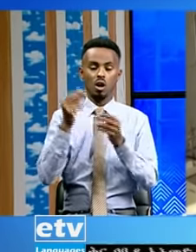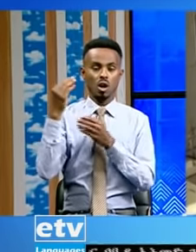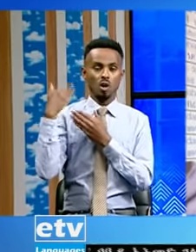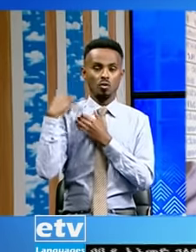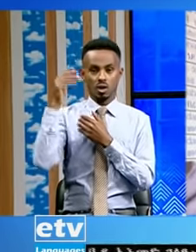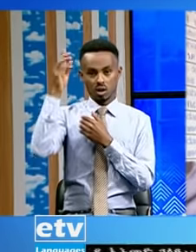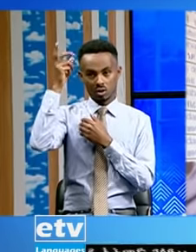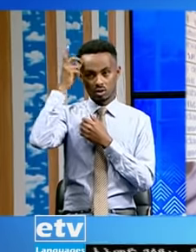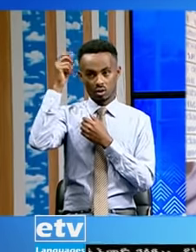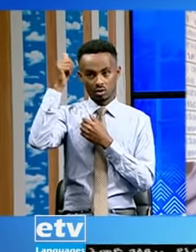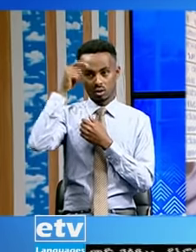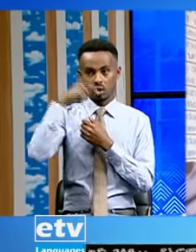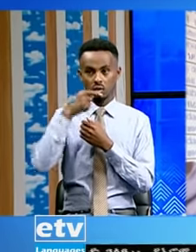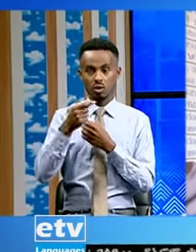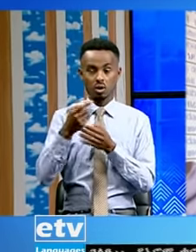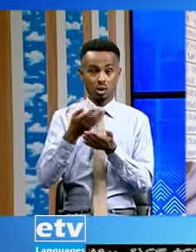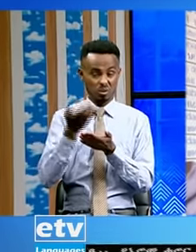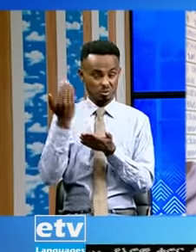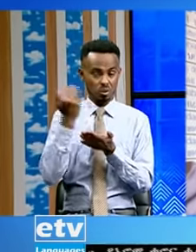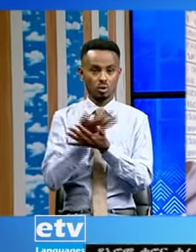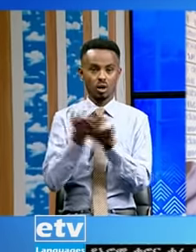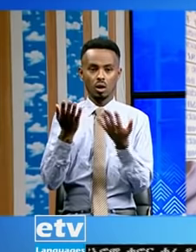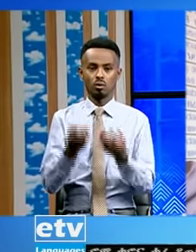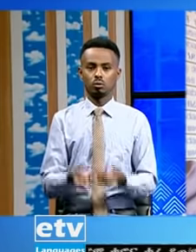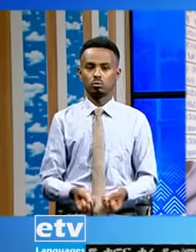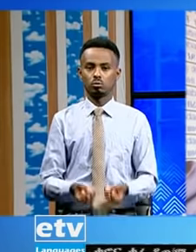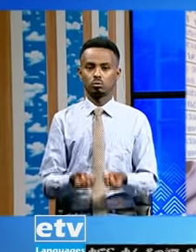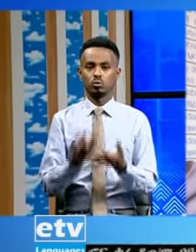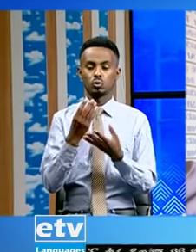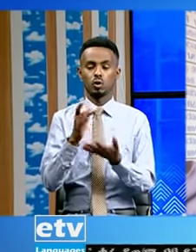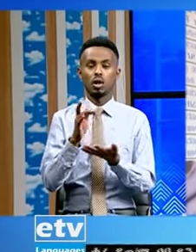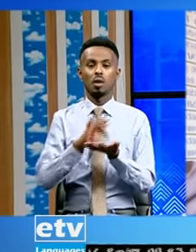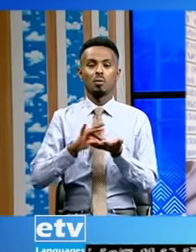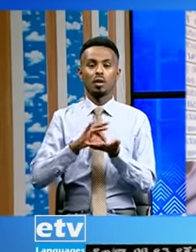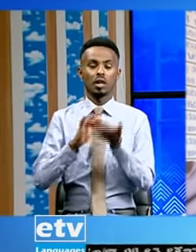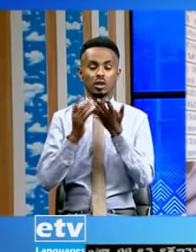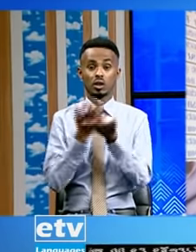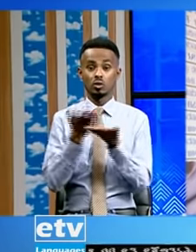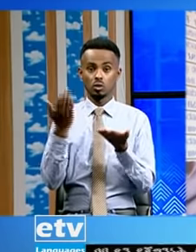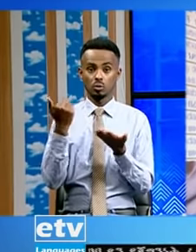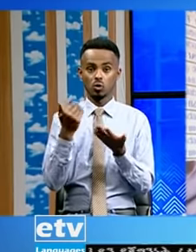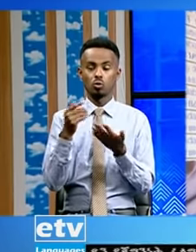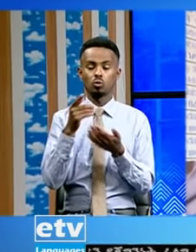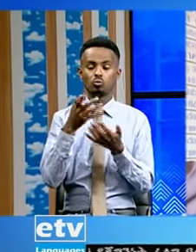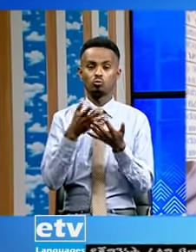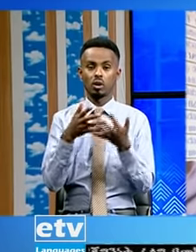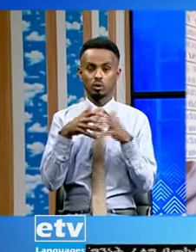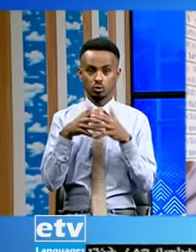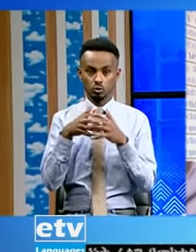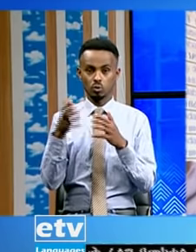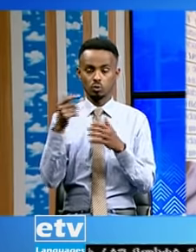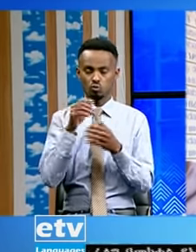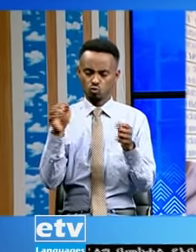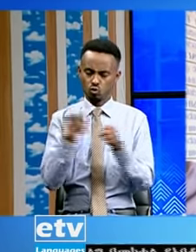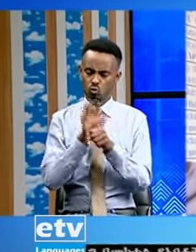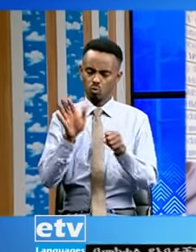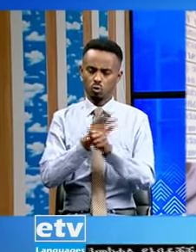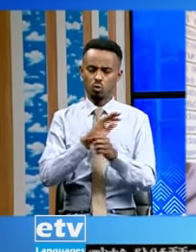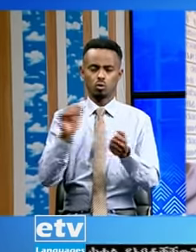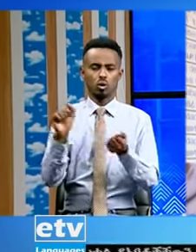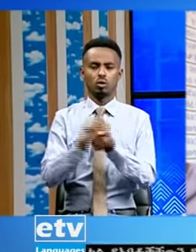ሀቢብ ተናግረዋል። የነበረው ቃም ማአት ሜዲካል ኢኩዊፕመንት ነው የነበረው። ስለዚህ እነዛ ነገሮች ሙሉ ለሙሉ ያው እንዳልነበሩ